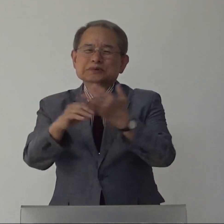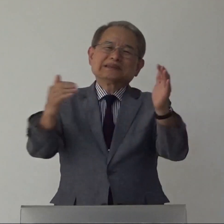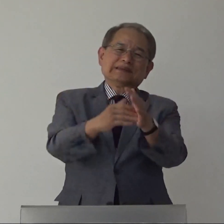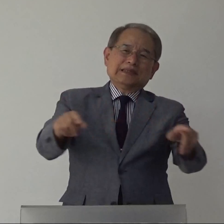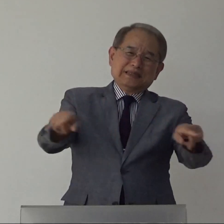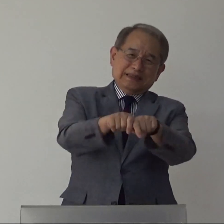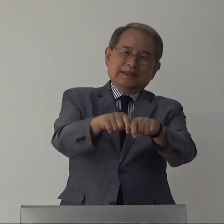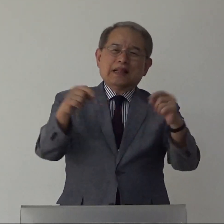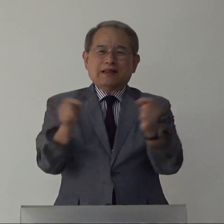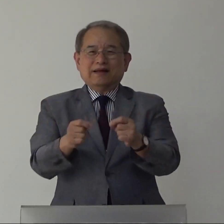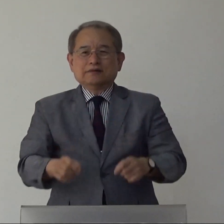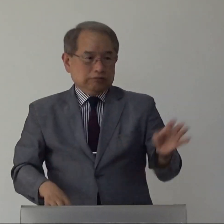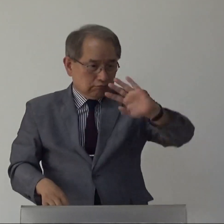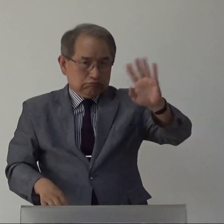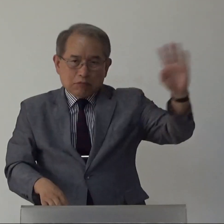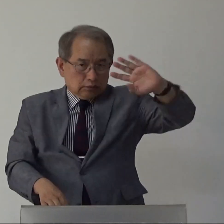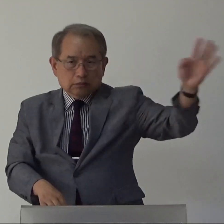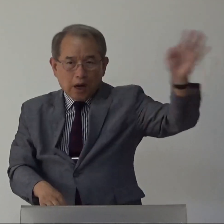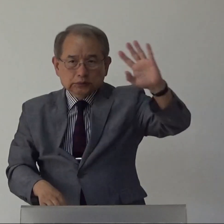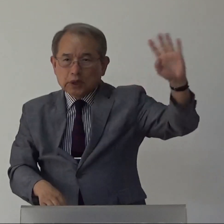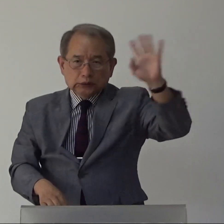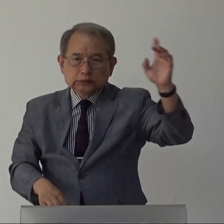누구 한 사람은 참고 양보하고